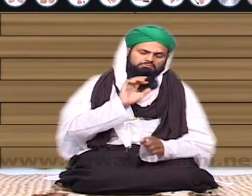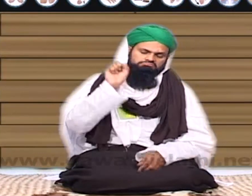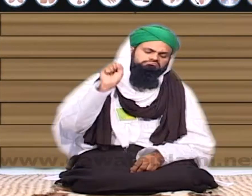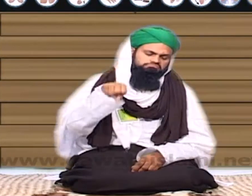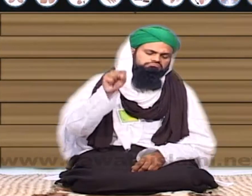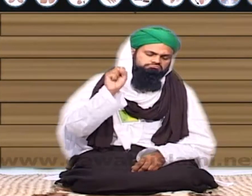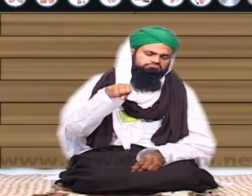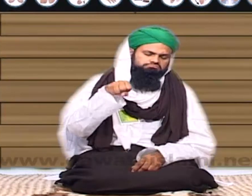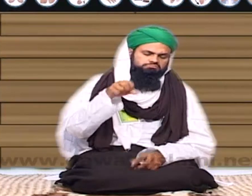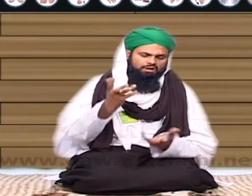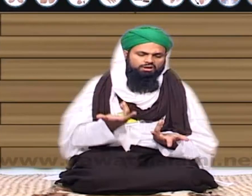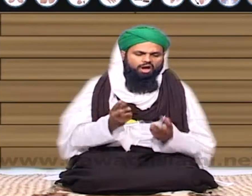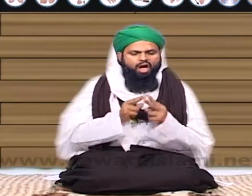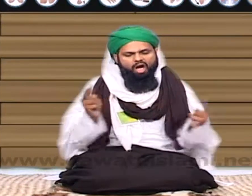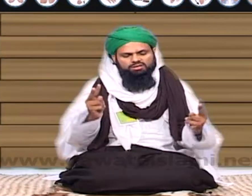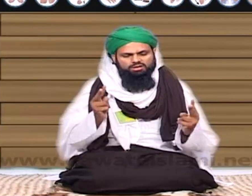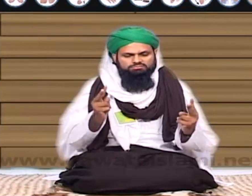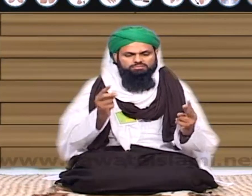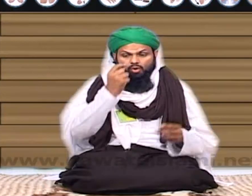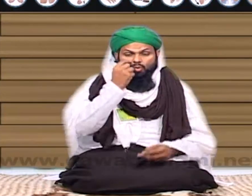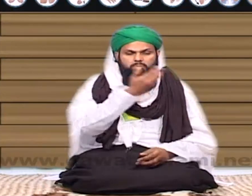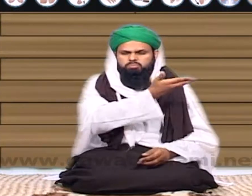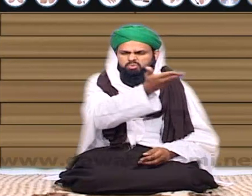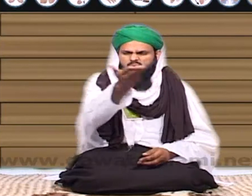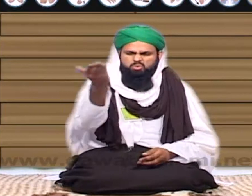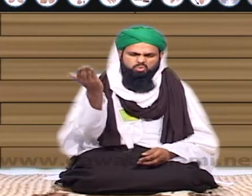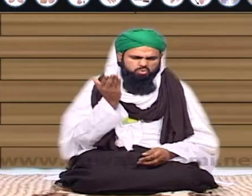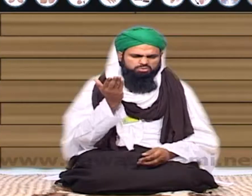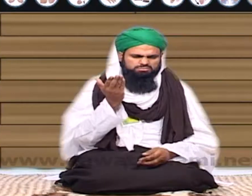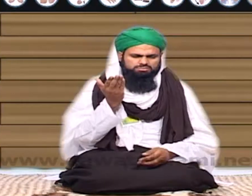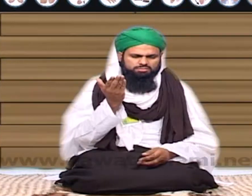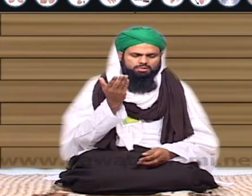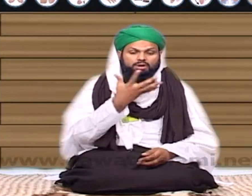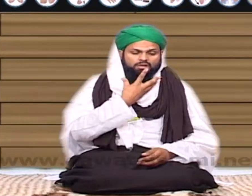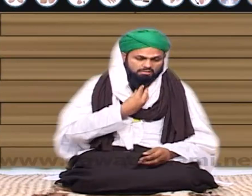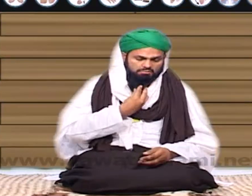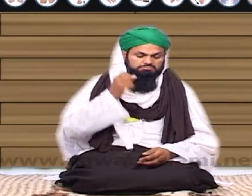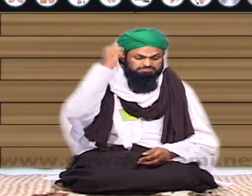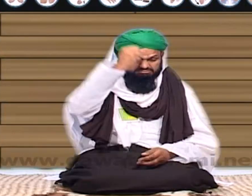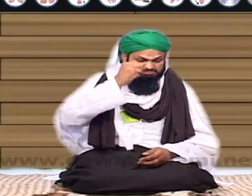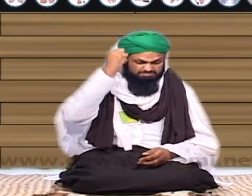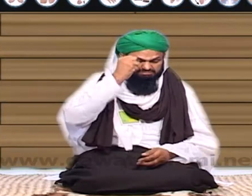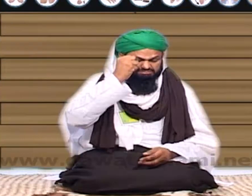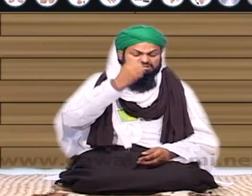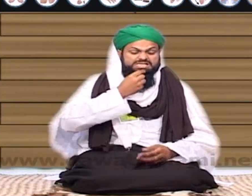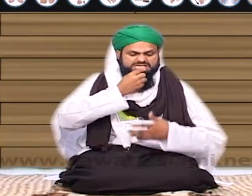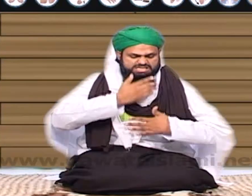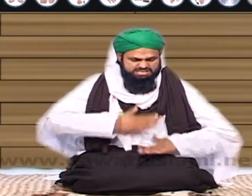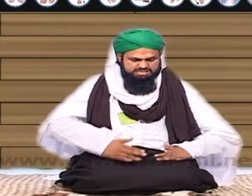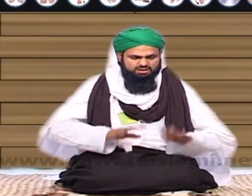ملانی پڑتی ہے. اور یہ ایسی لعنت ہے کہ اس میں بڑے بڑے پرہیزگار، کیونکہ جو ایسا کرے وہ پرہیزگار رہتا نہیں ہے،